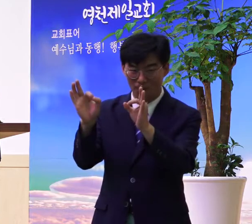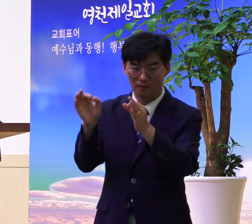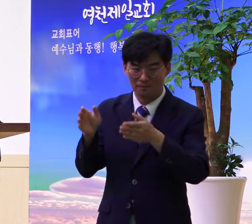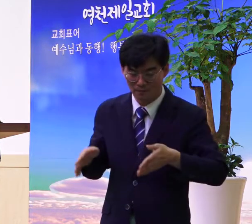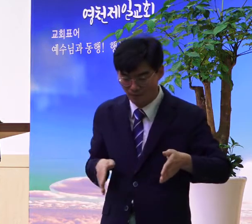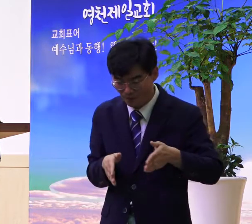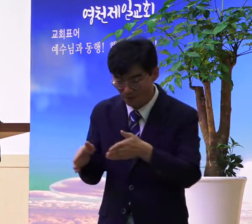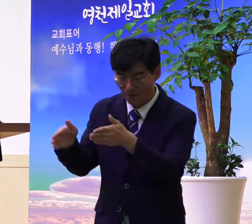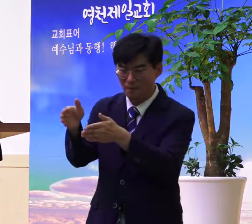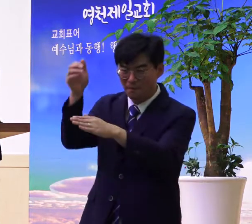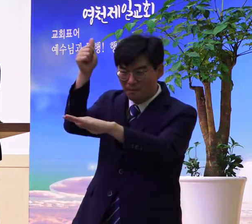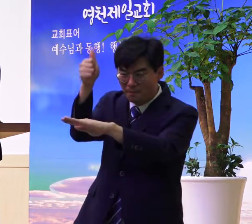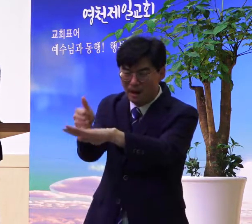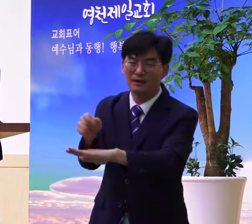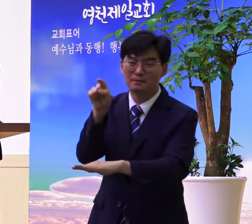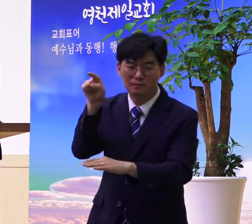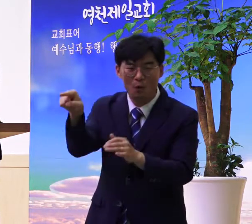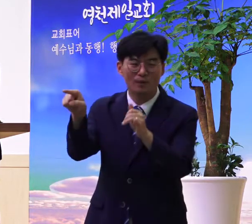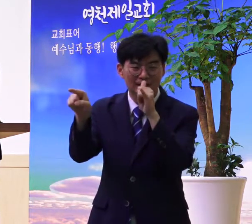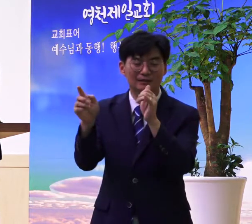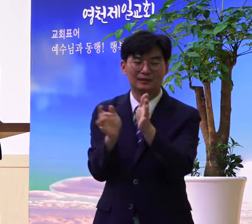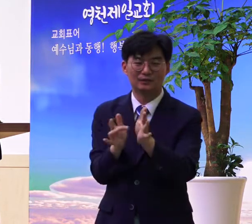길입니다. 여러분 믿으십니까?